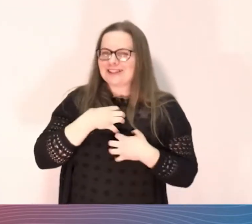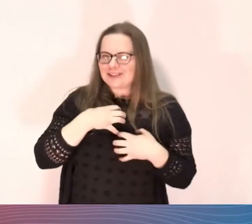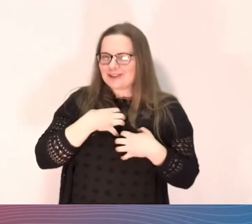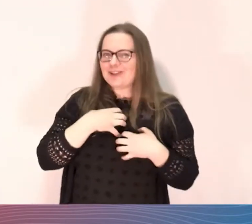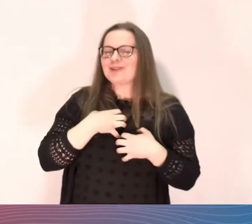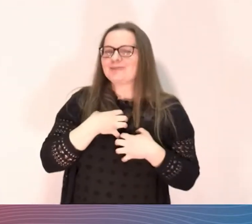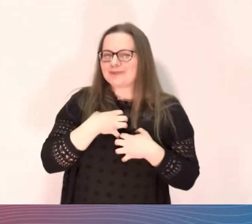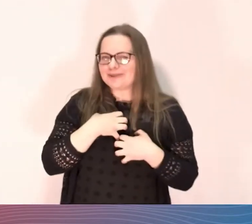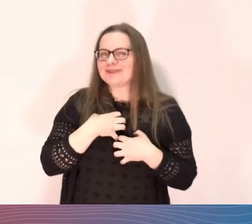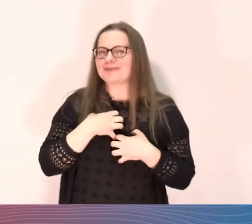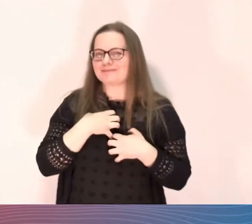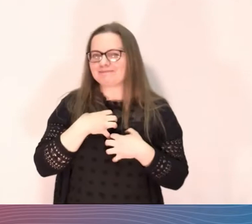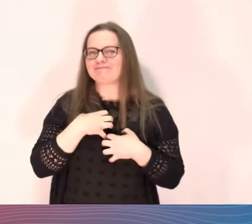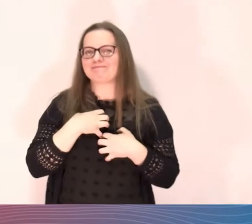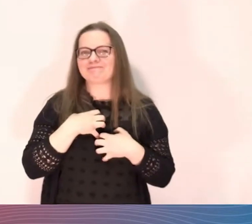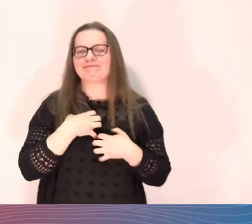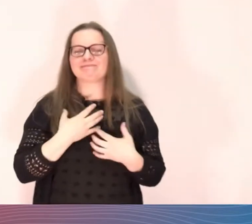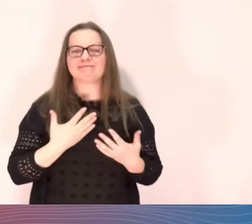E a quem?